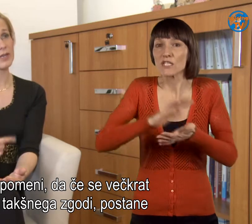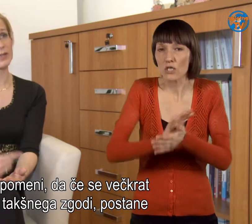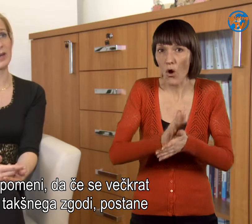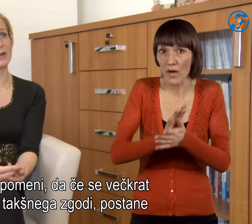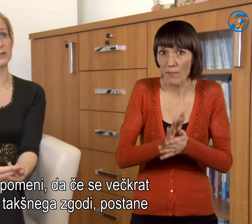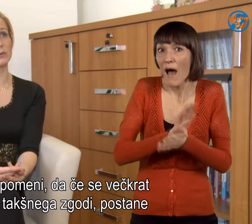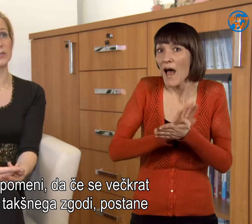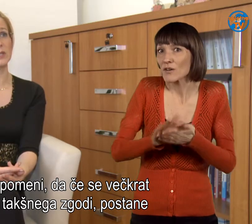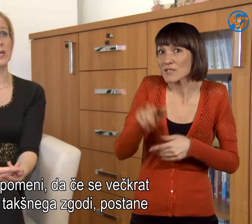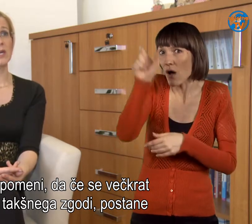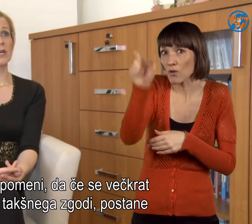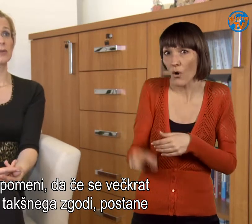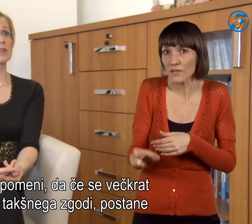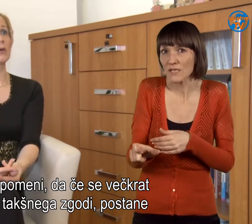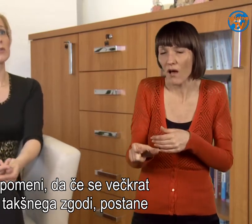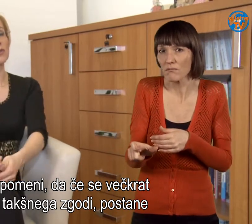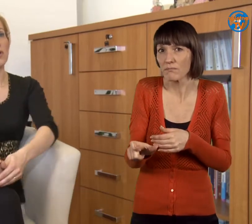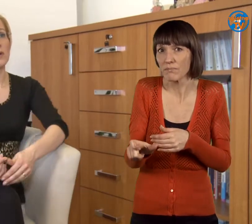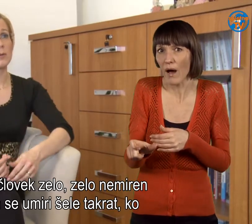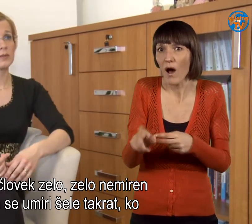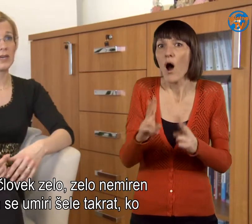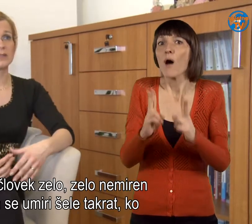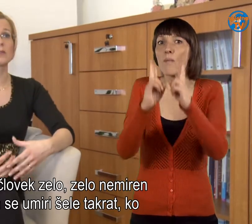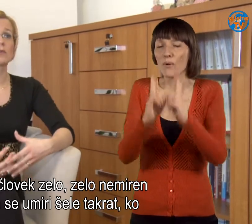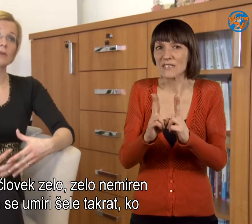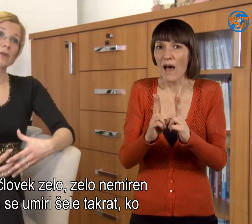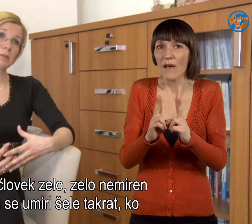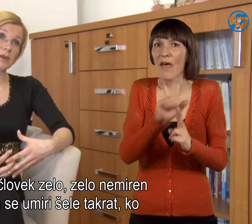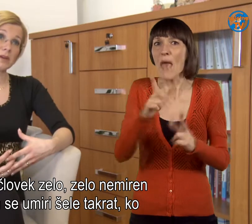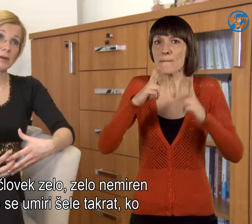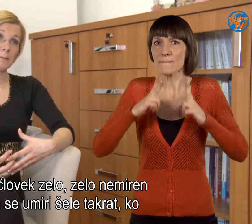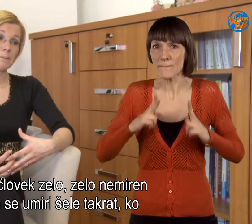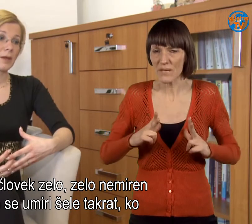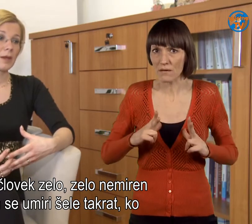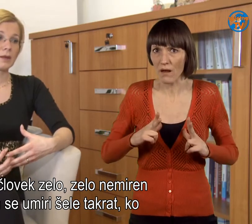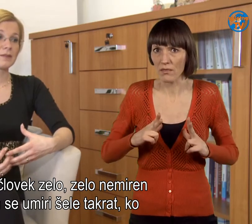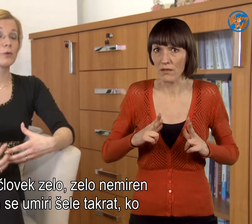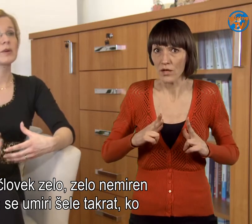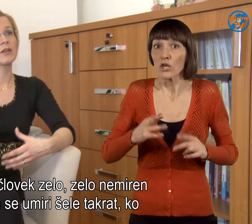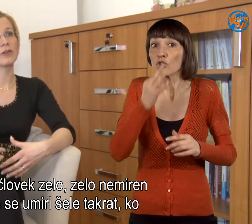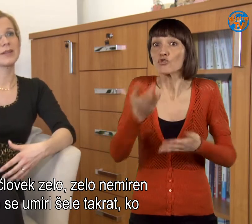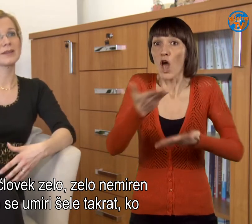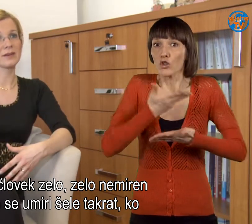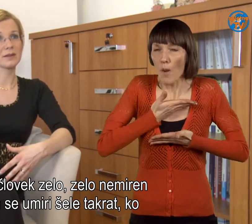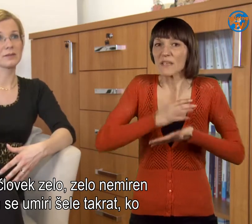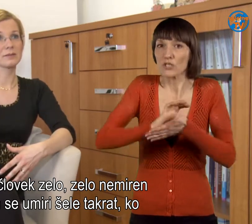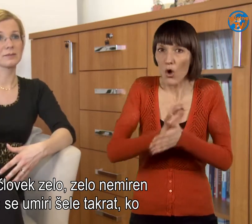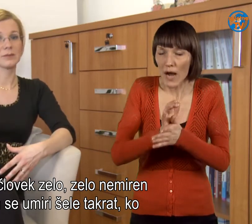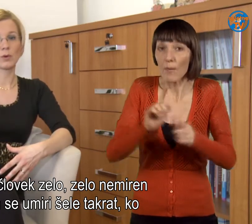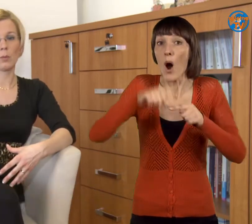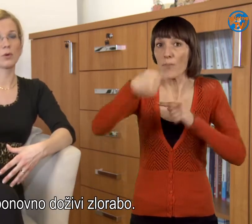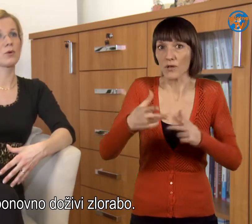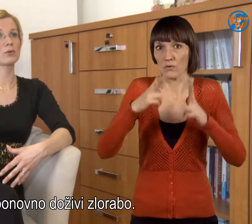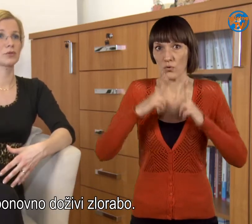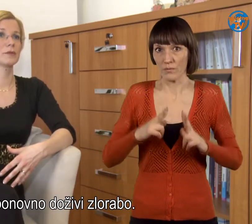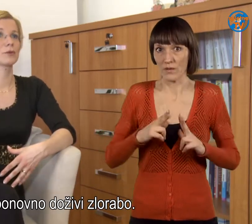večkrat nekaj takega zgodi, enostavno ta človek, ki postane zelo, zelo nemiren, se umiri šele takrat,